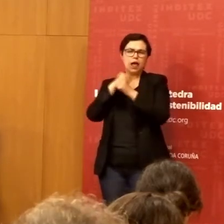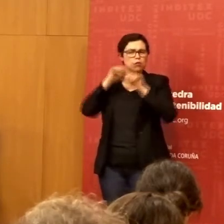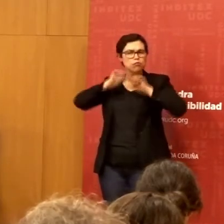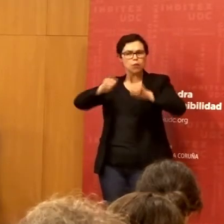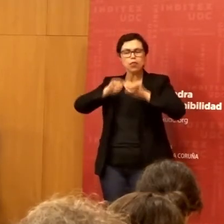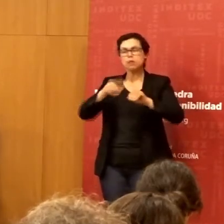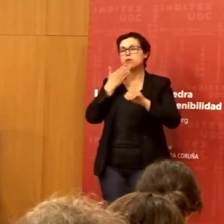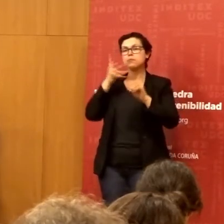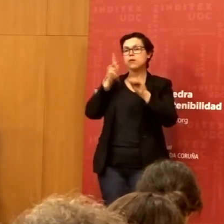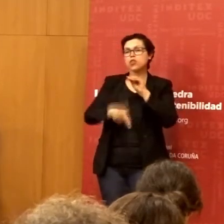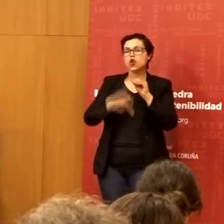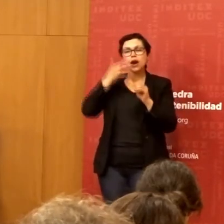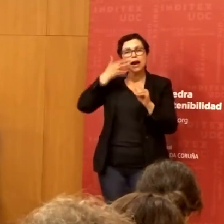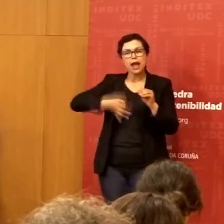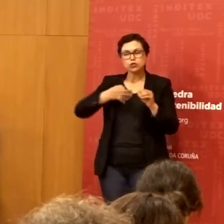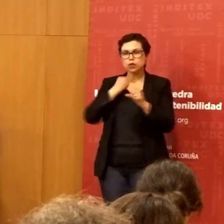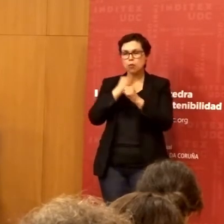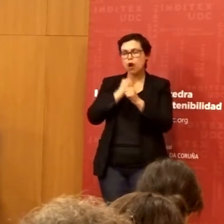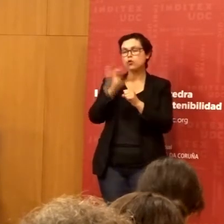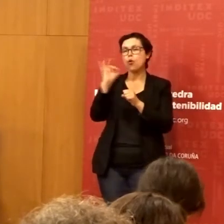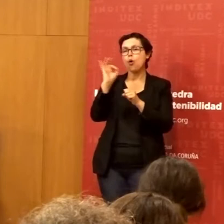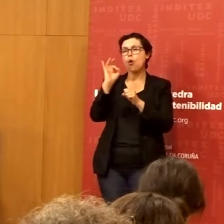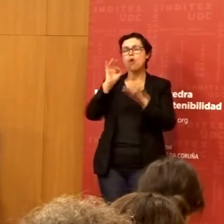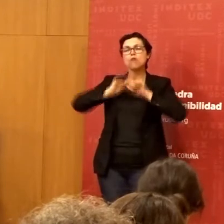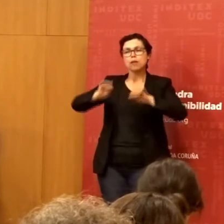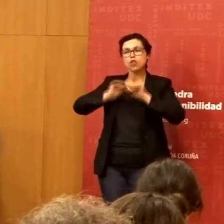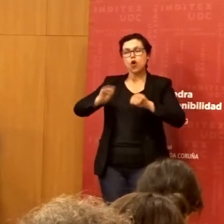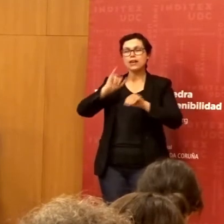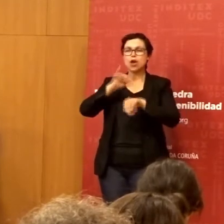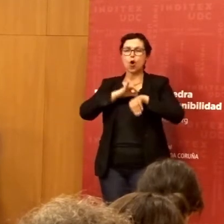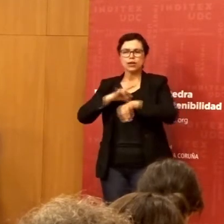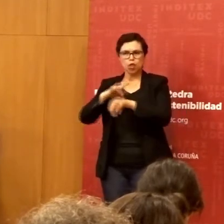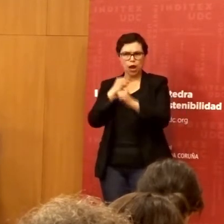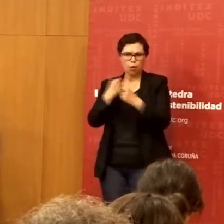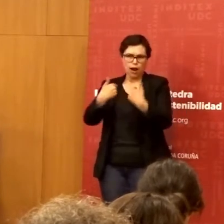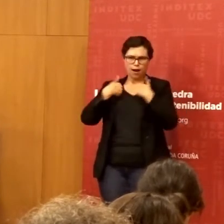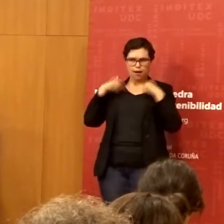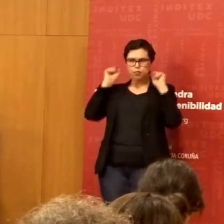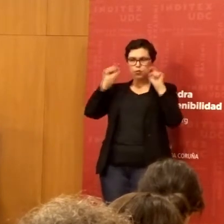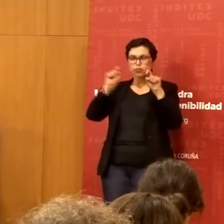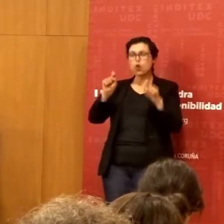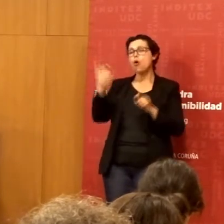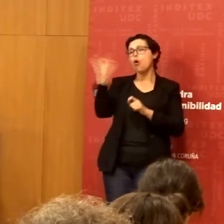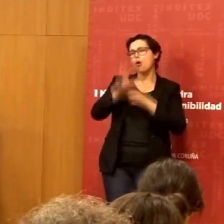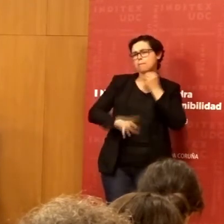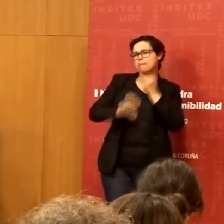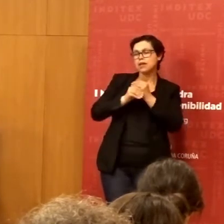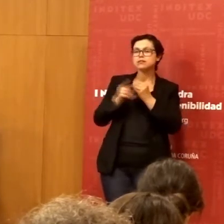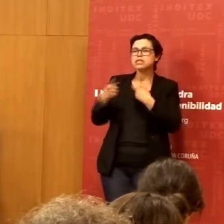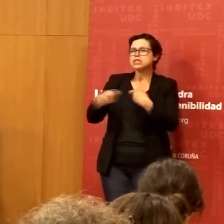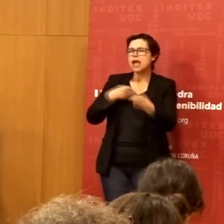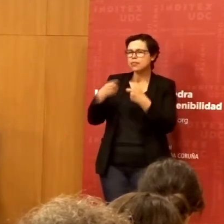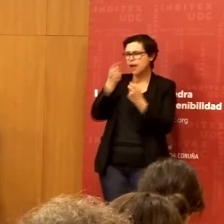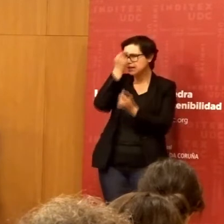de riesgos laborales o formación y orientación laboral, que esa la doy yo, otras relacionadas específicamente con el sector de tienda